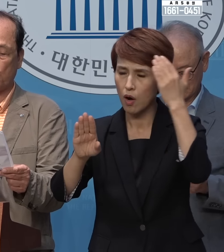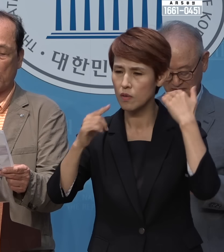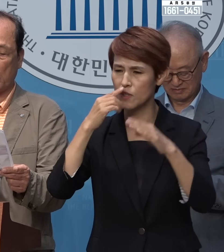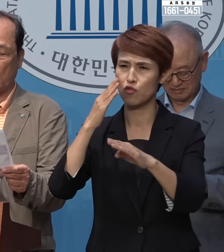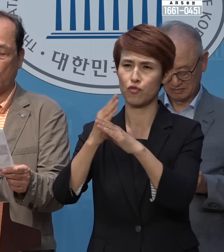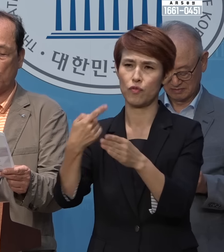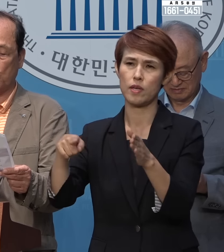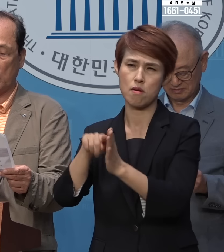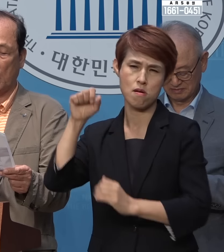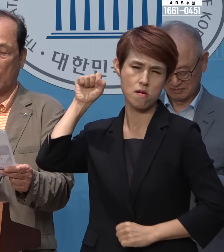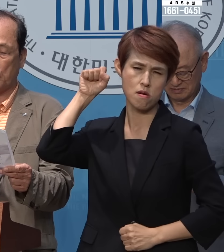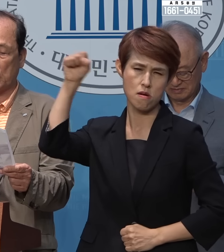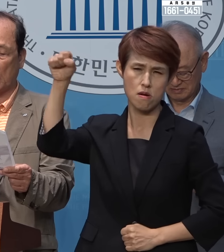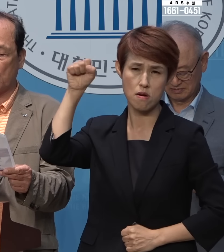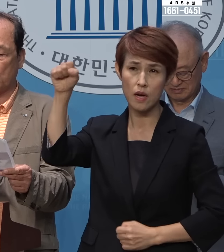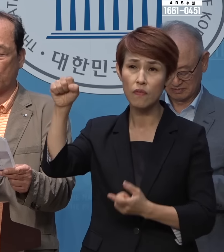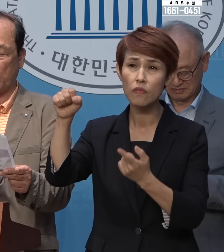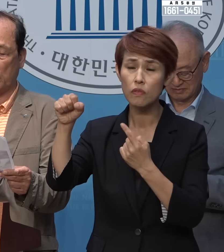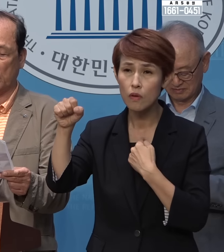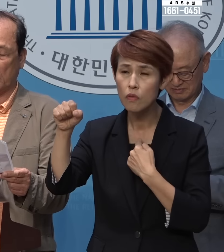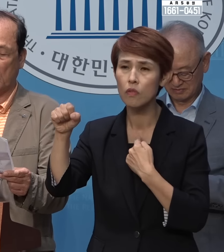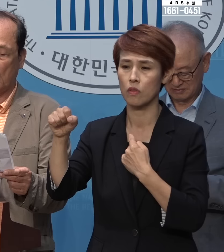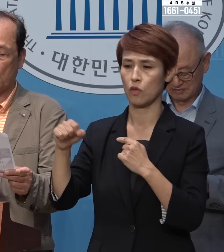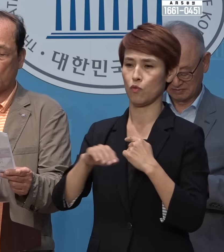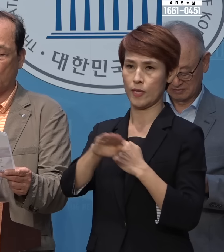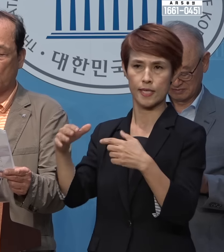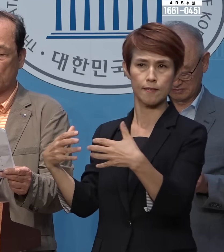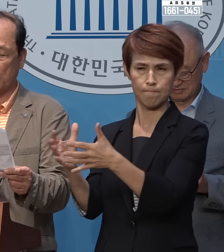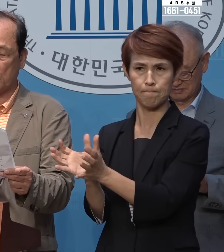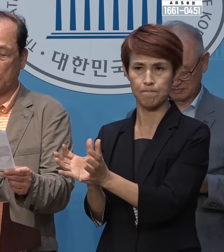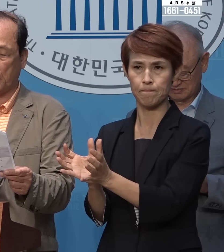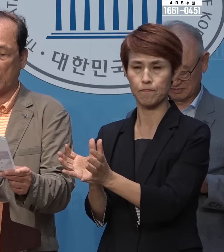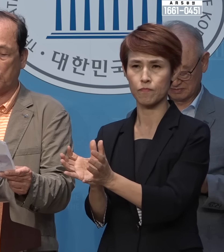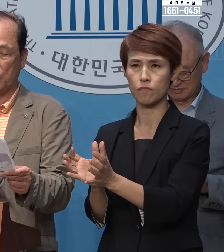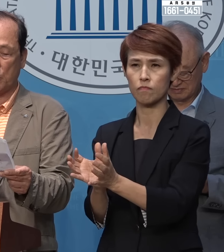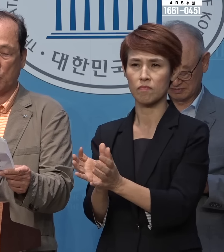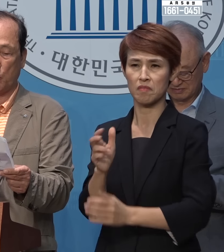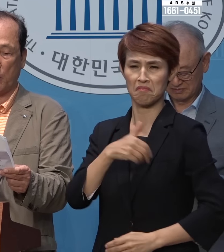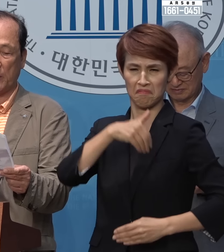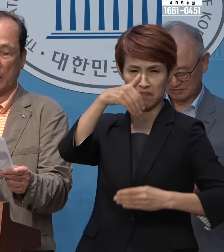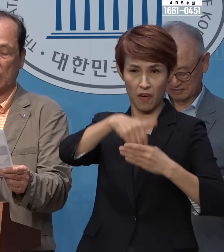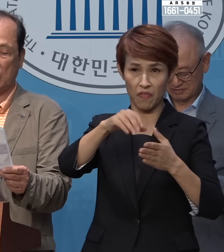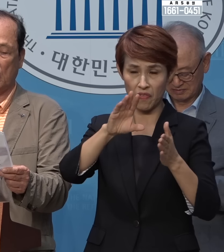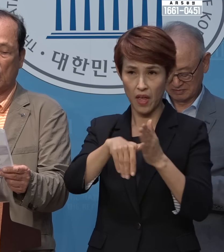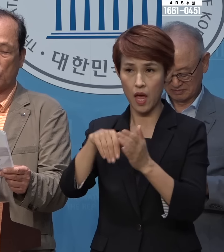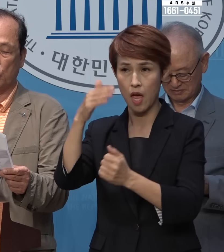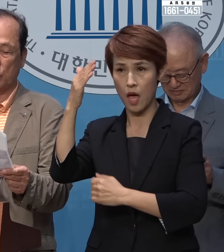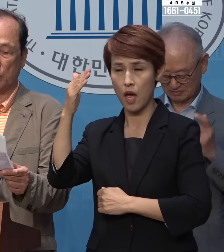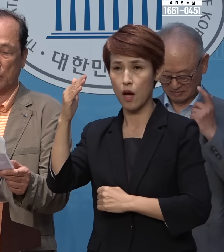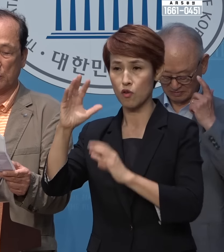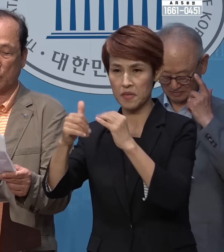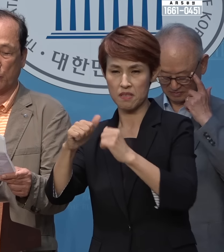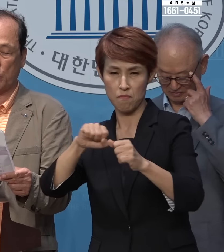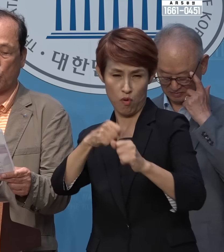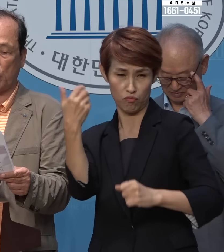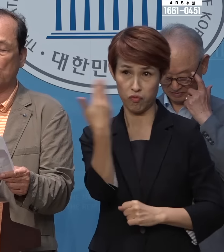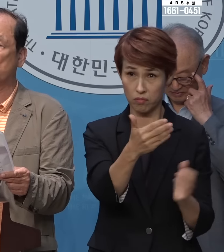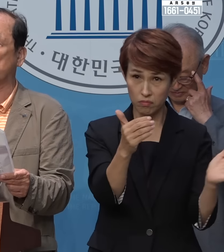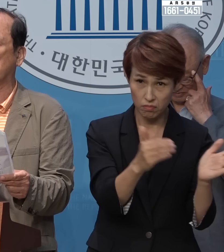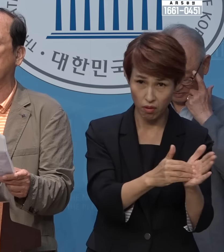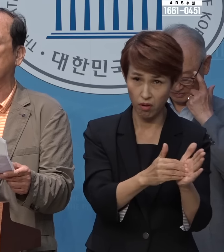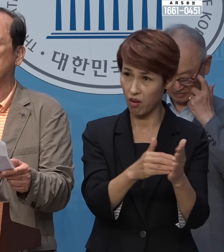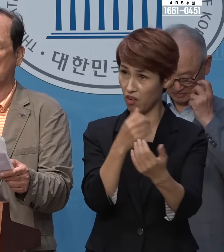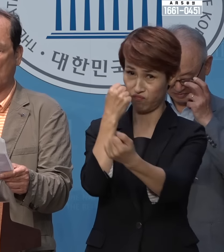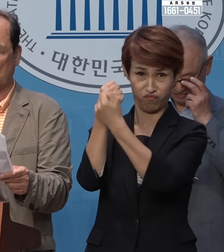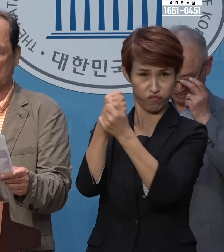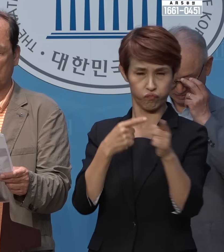위해 투쟁해온 우리 비상시국회의는 총선 심판의 민심을 외면하는 윤석열 정권의